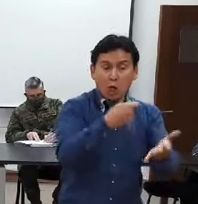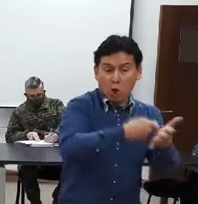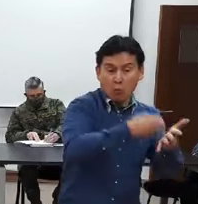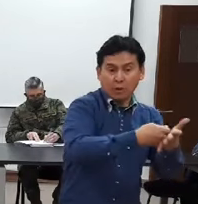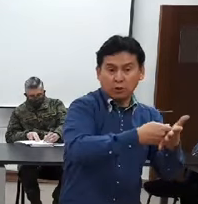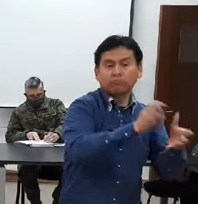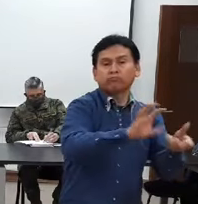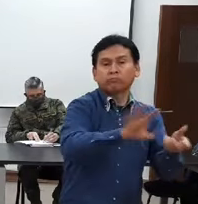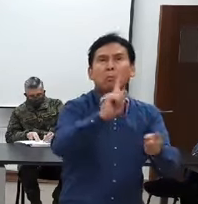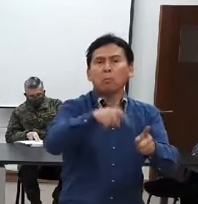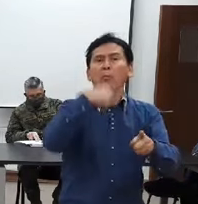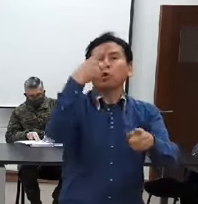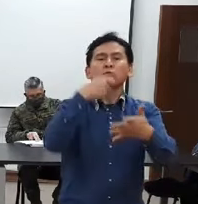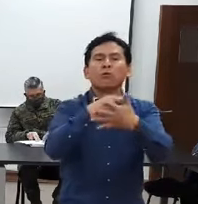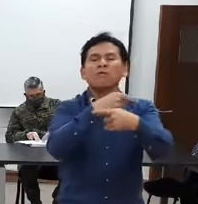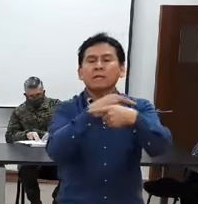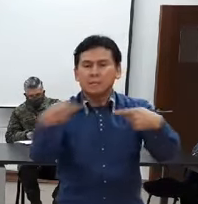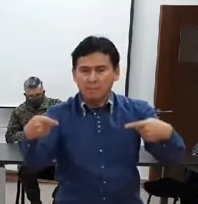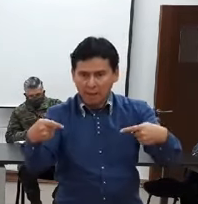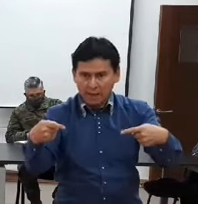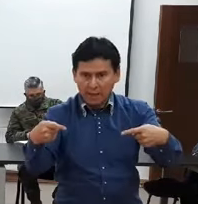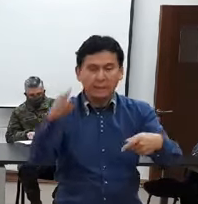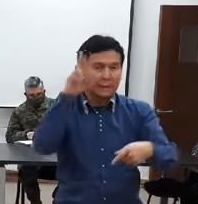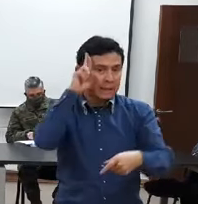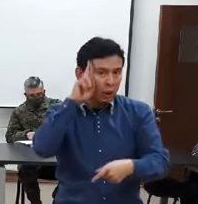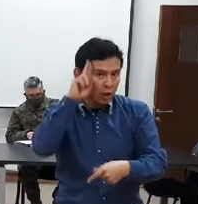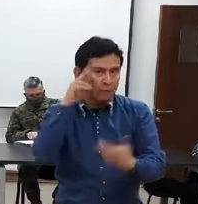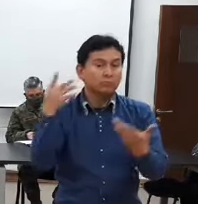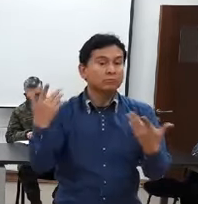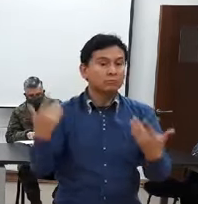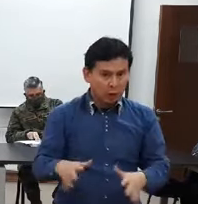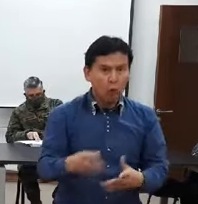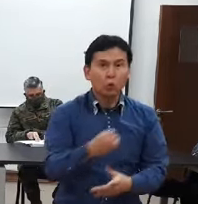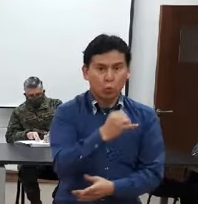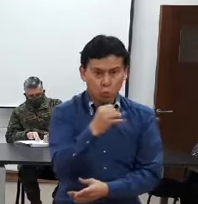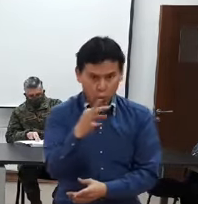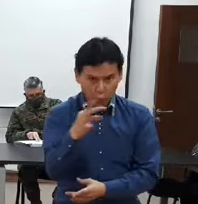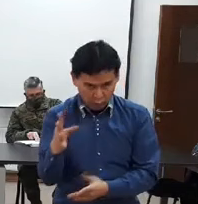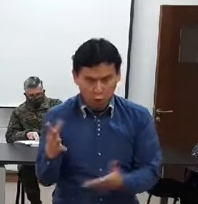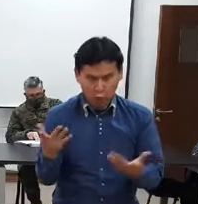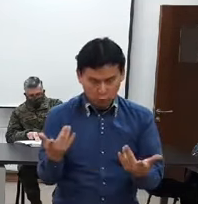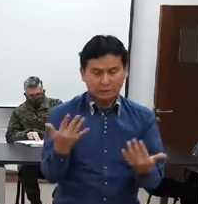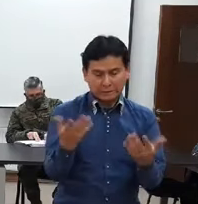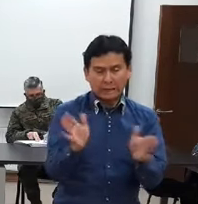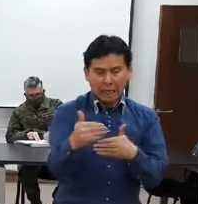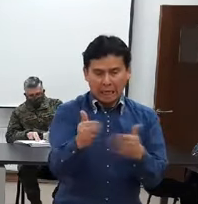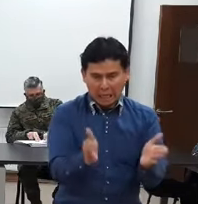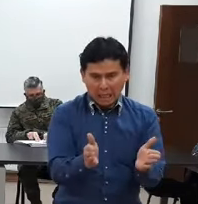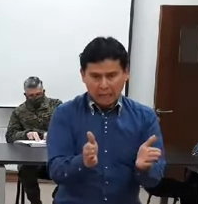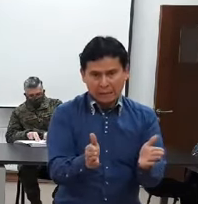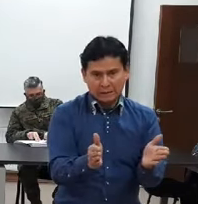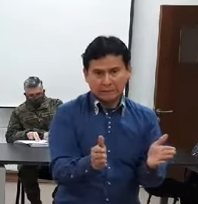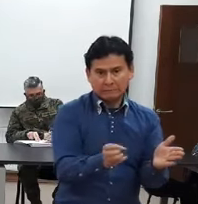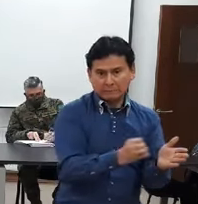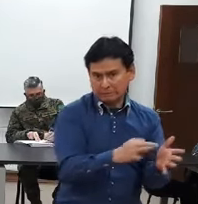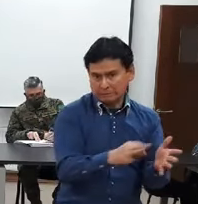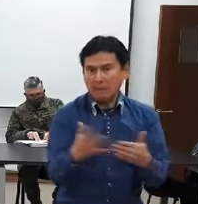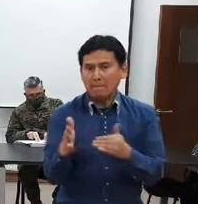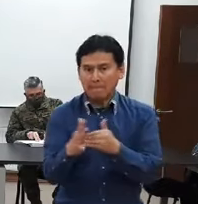ojalá, hacia el próximo fin de semana. Recordemos que es un número importante, como yo les decía, de canastas, que